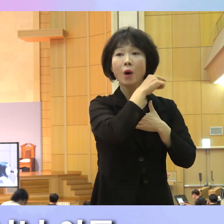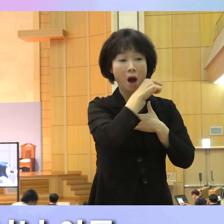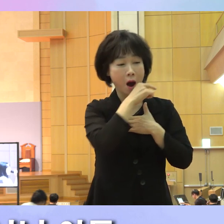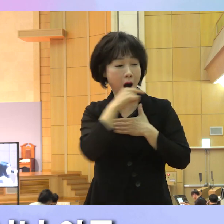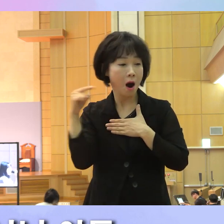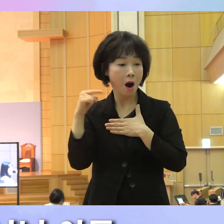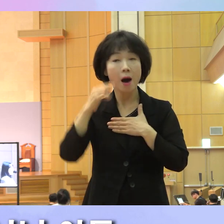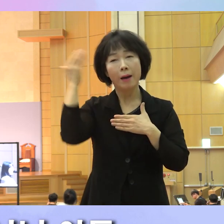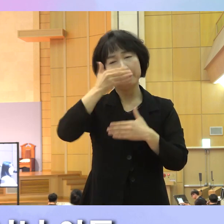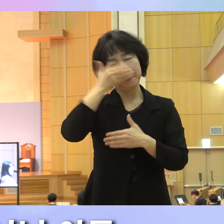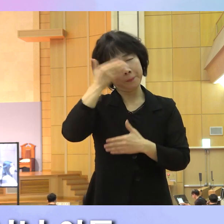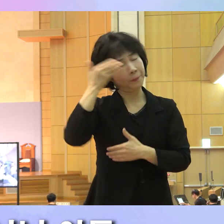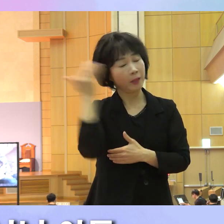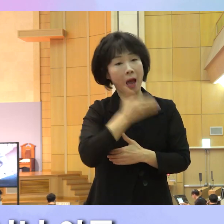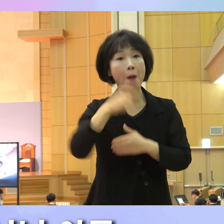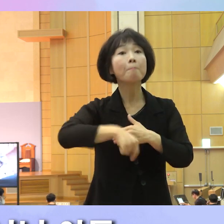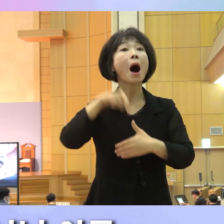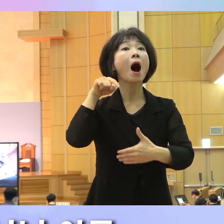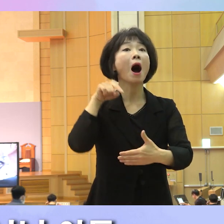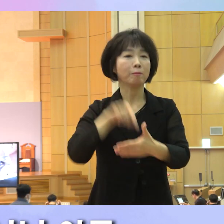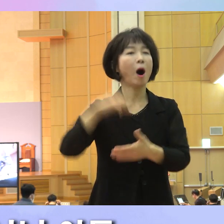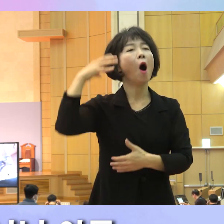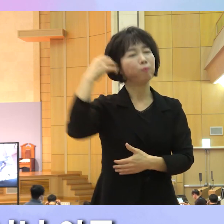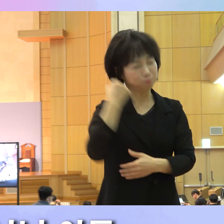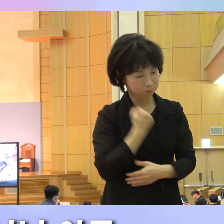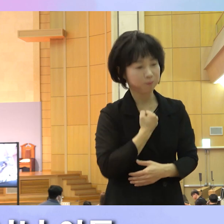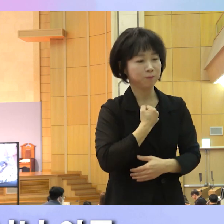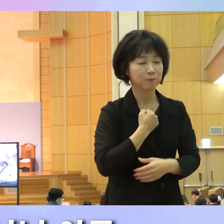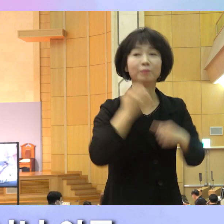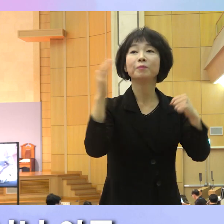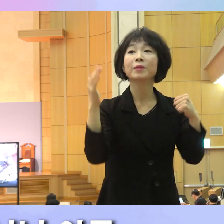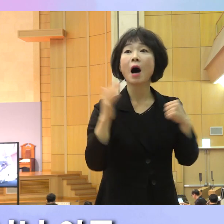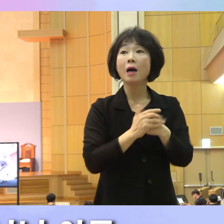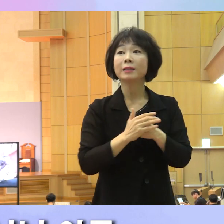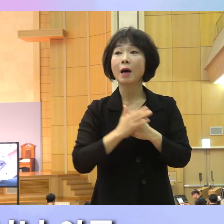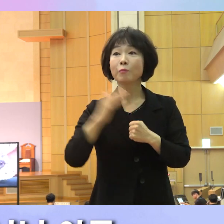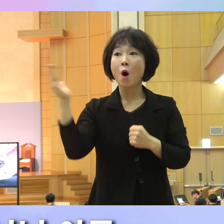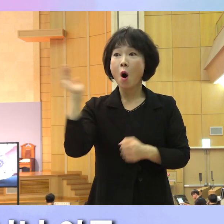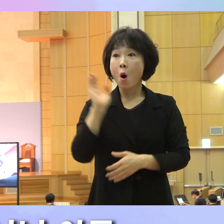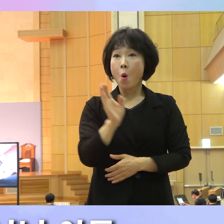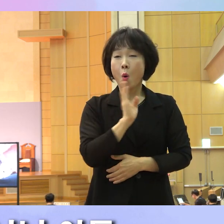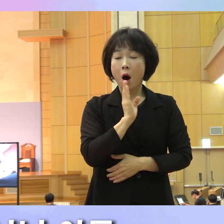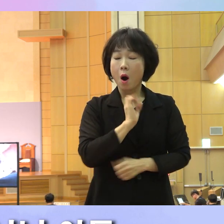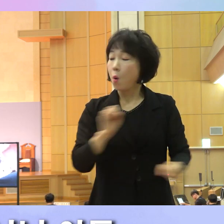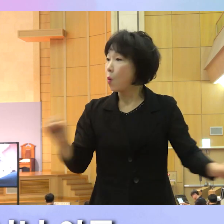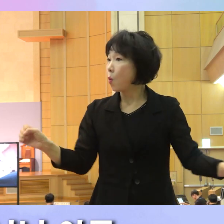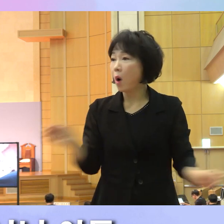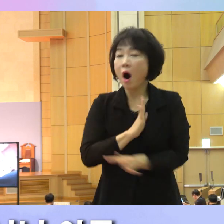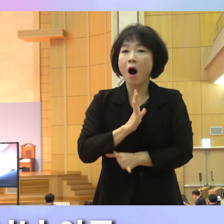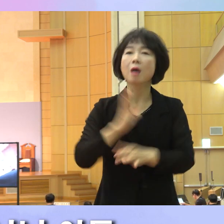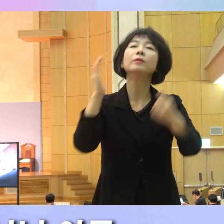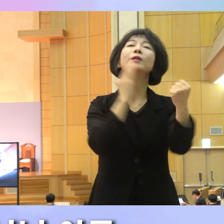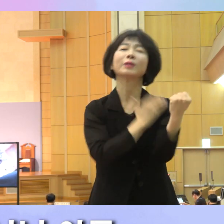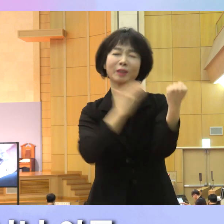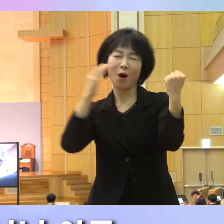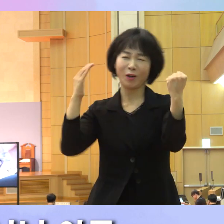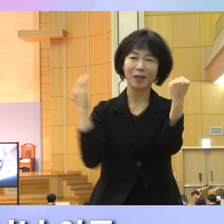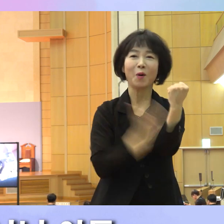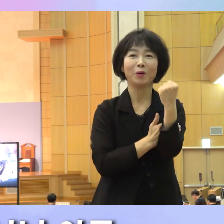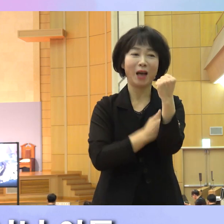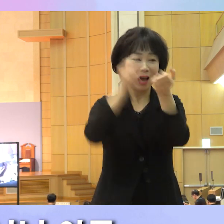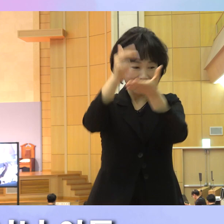보혈, 정결한 마음을 얻게 하니 참 놀라운 능력이로다.